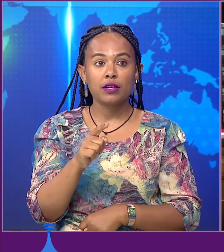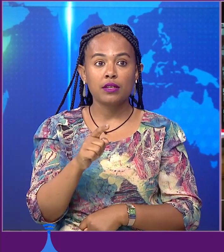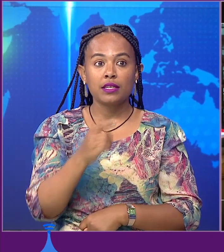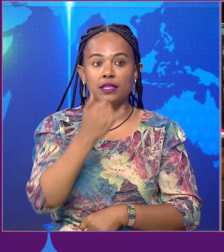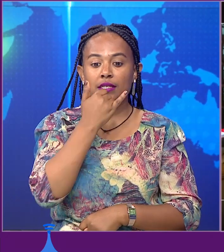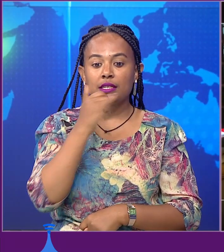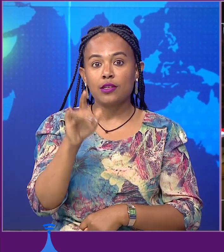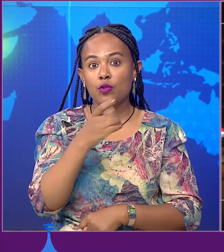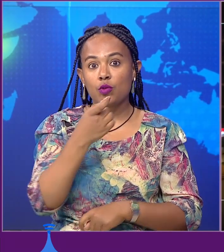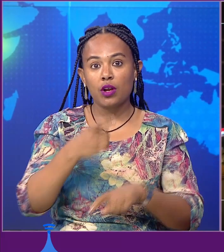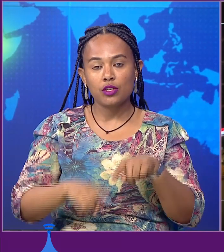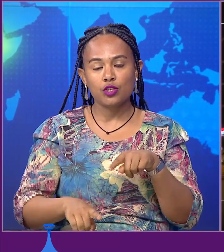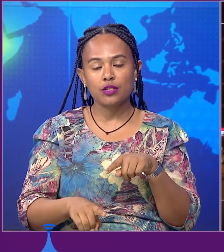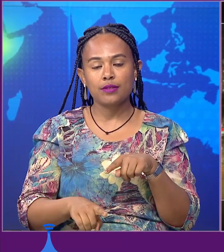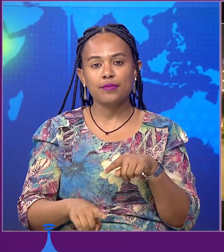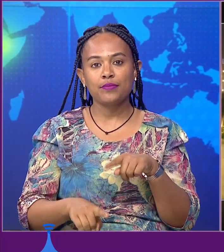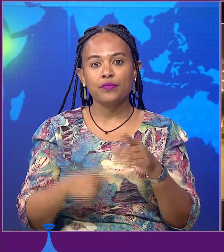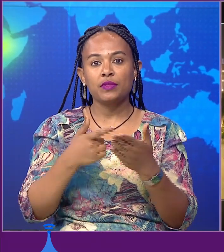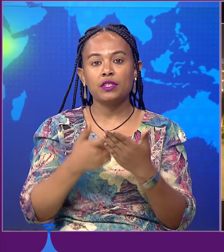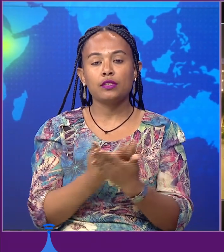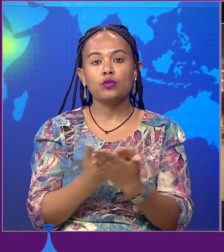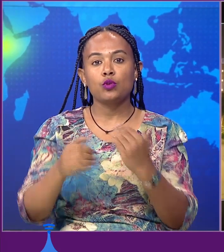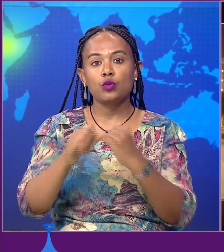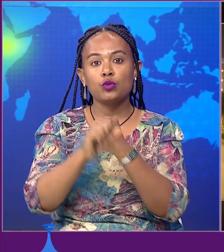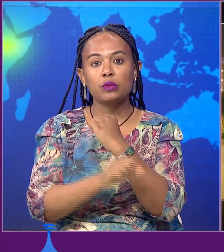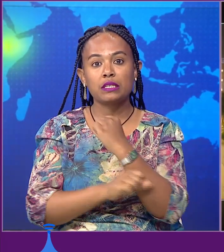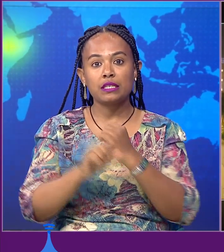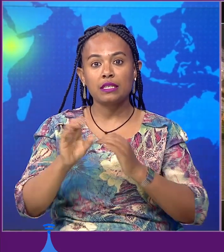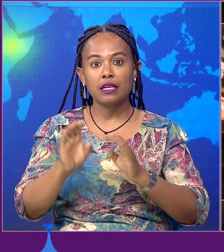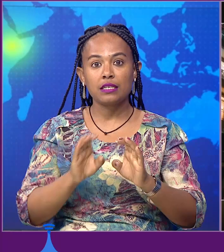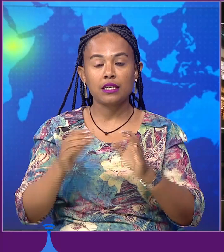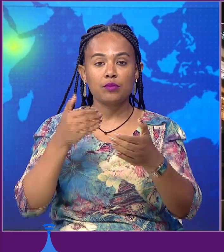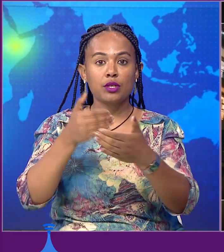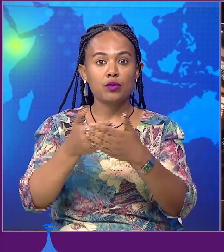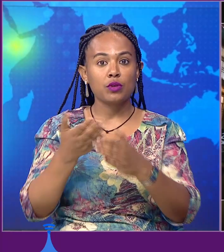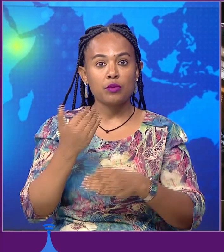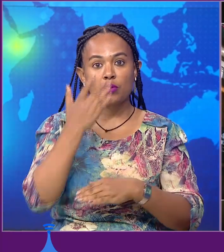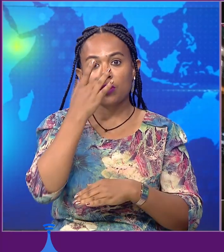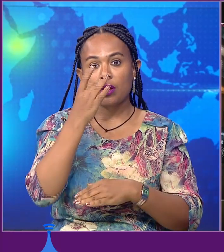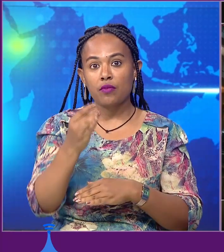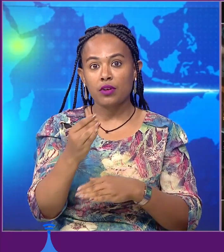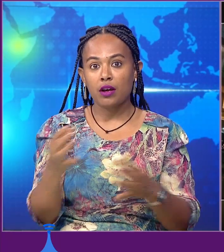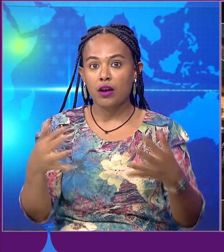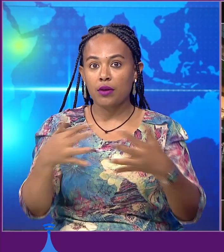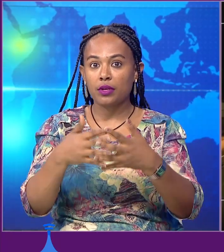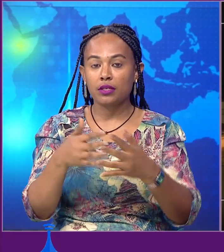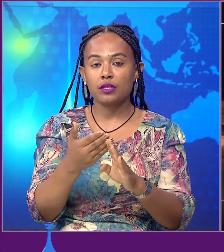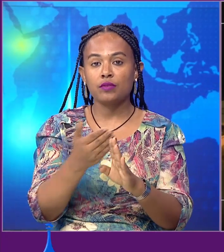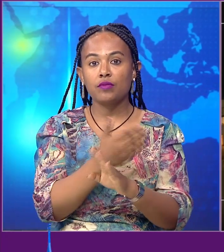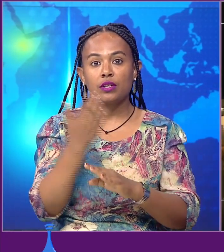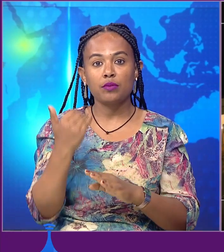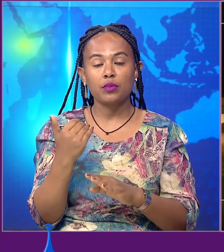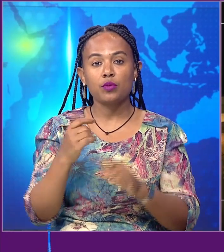ስህተት ሊሆን አይችልም። እነኚህን ጉዳዮች መሰረት አድርገን ለምሳሌ በቅርቡ የነበረው የአፍሪካ ህብረት ከዛ በፊት የነበሩ የተለያዩ